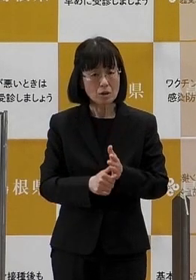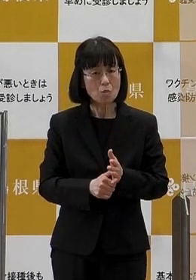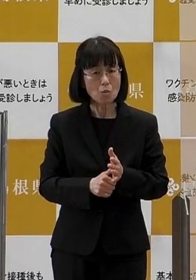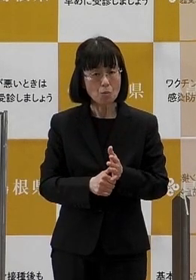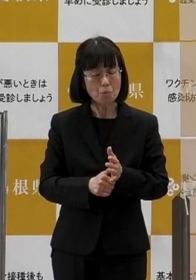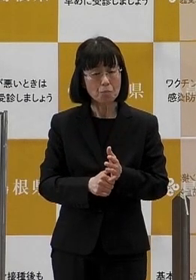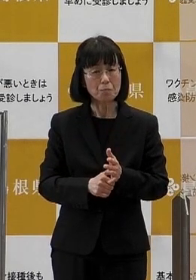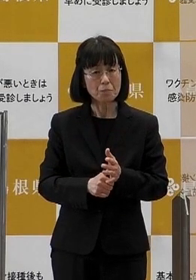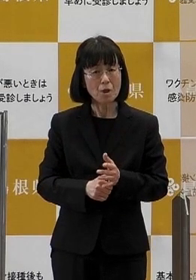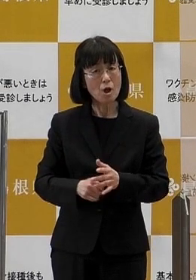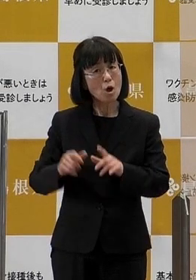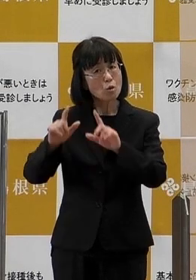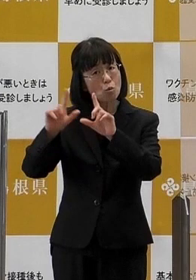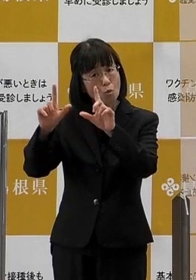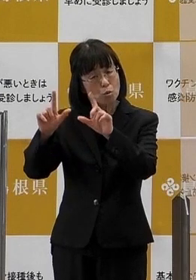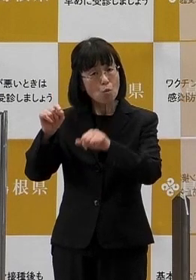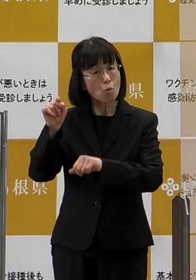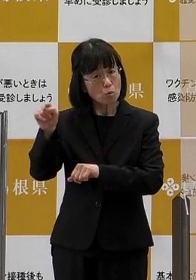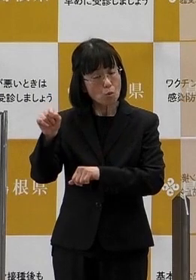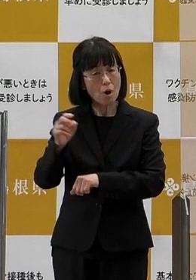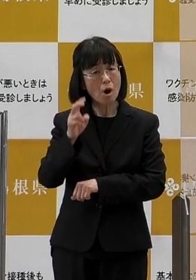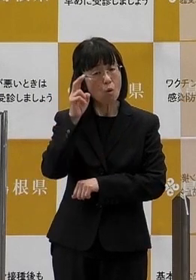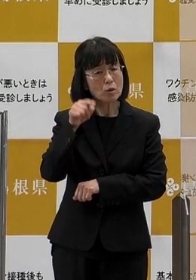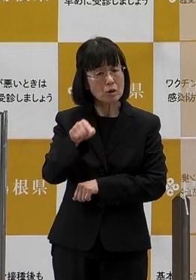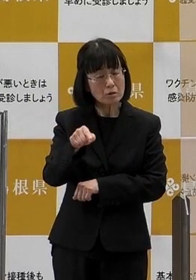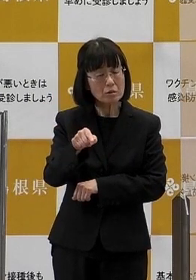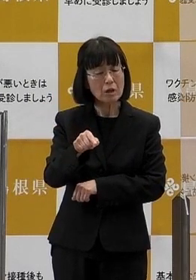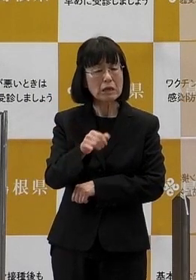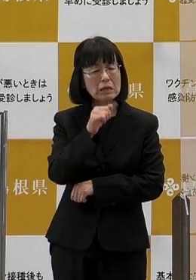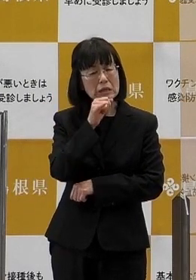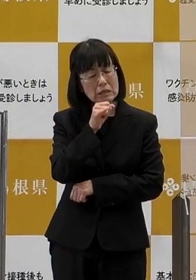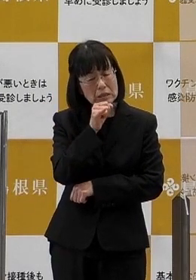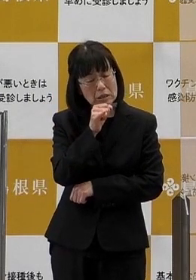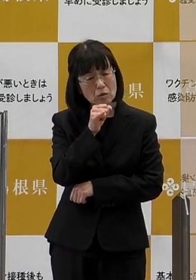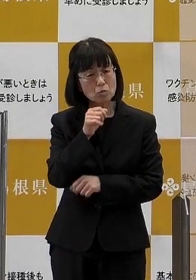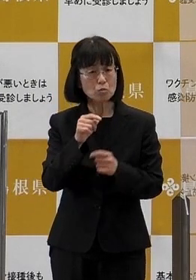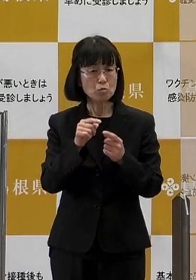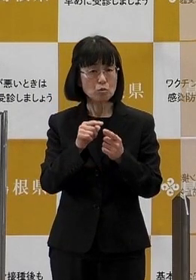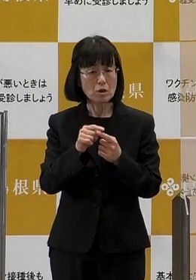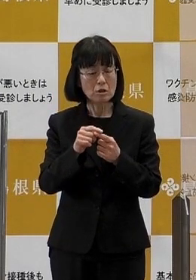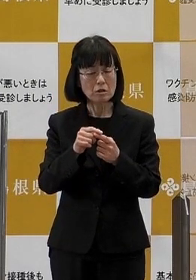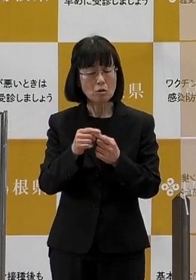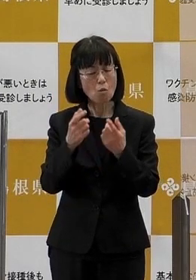東京や大阪ではね、風邪やインフルエンザと同じだから気にするな。